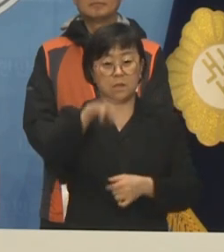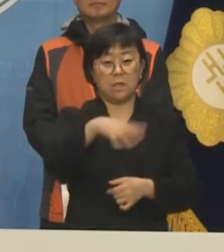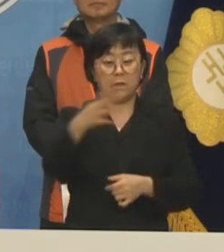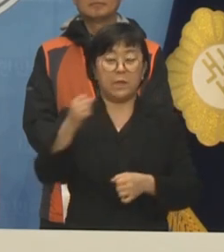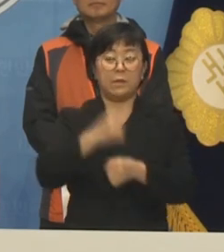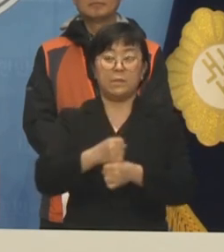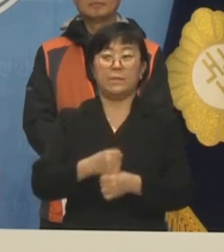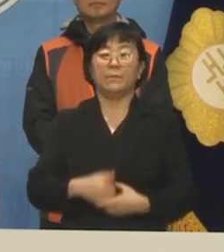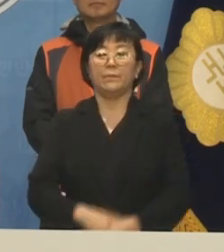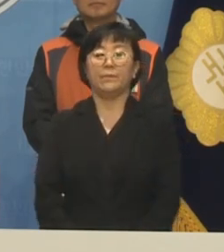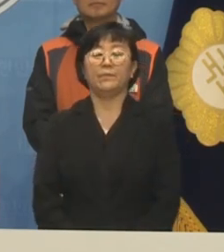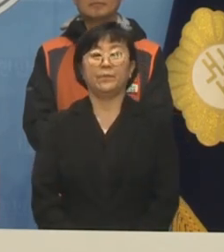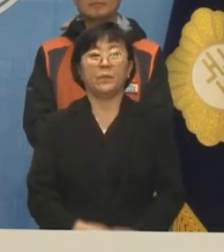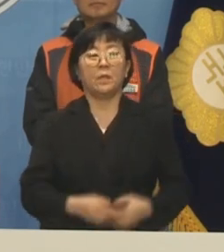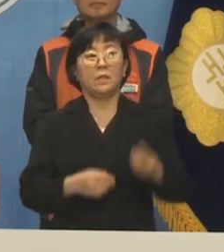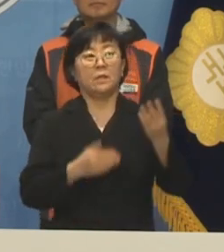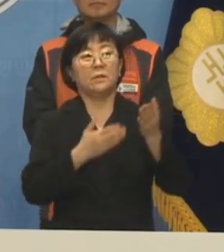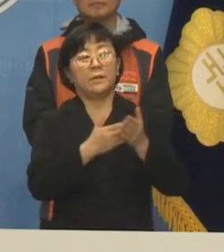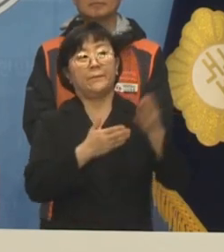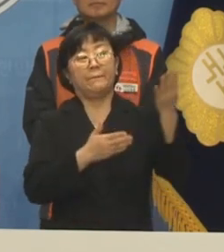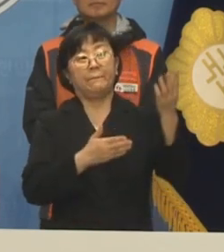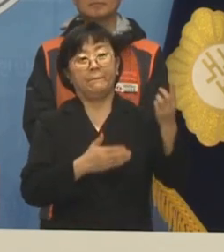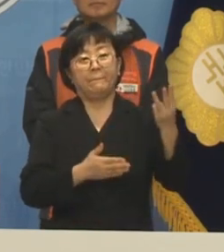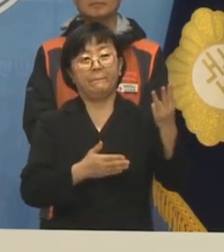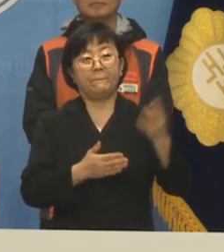개선하라. 요구 3.